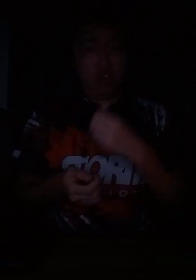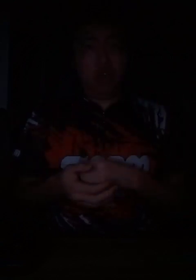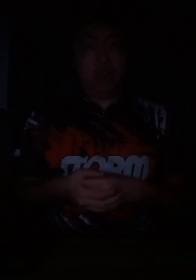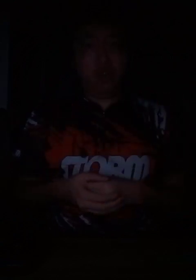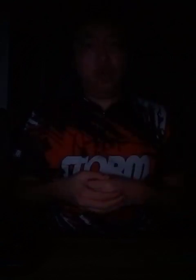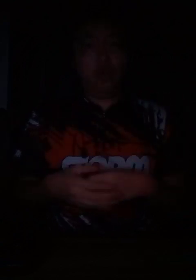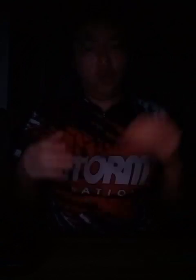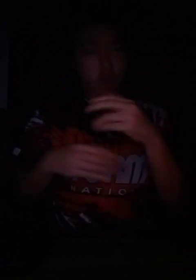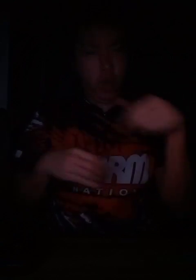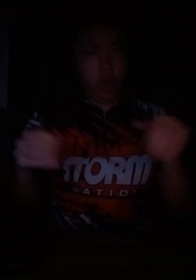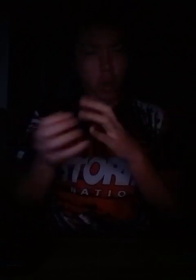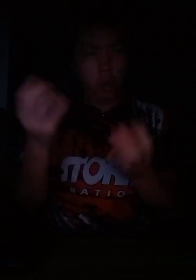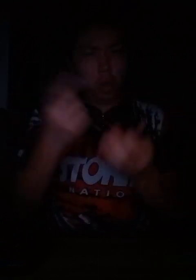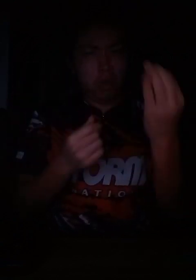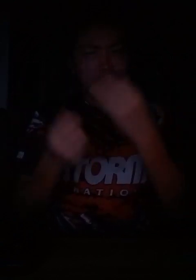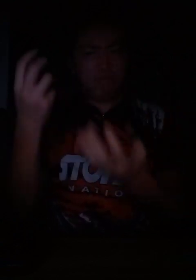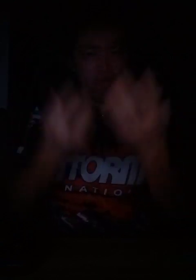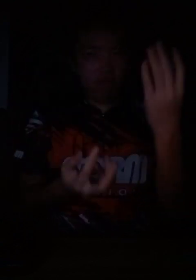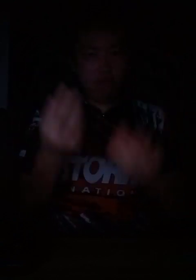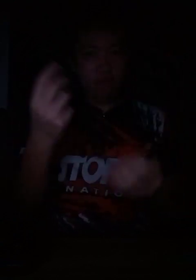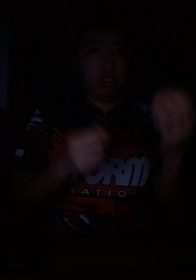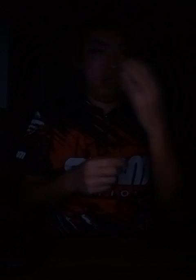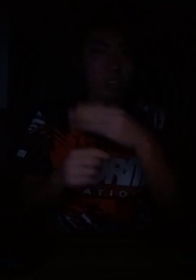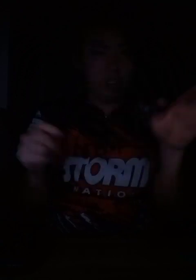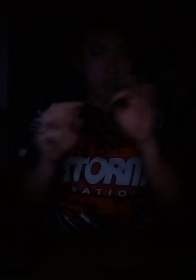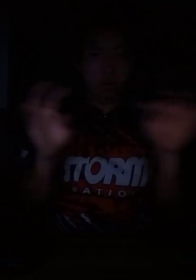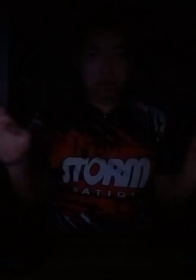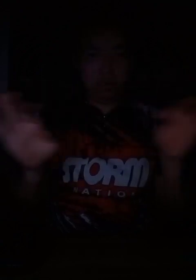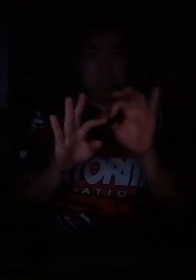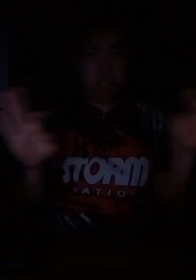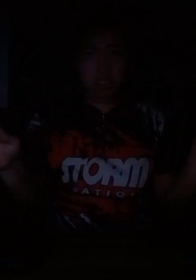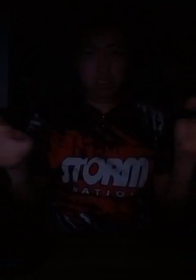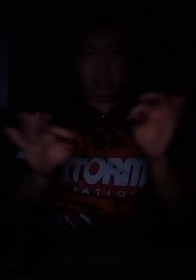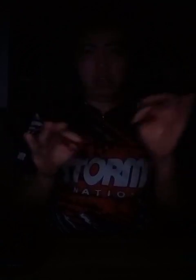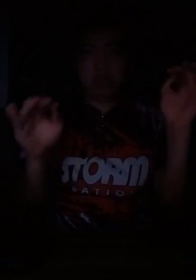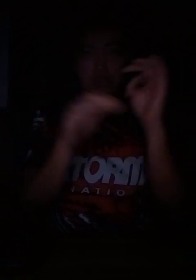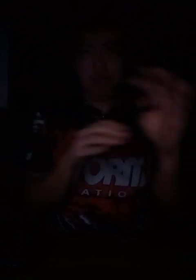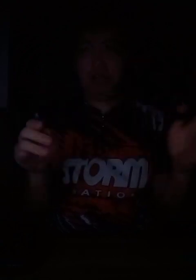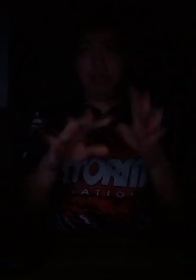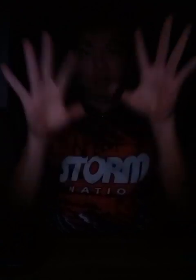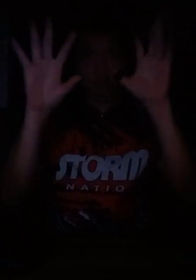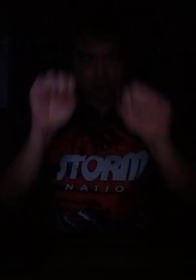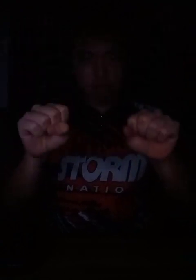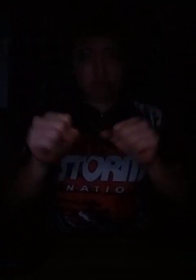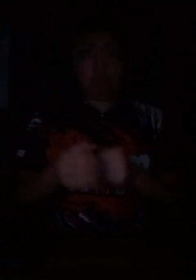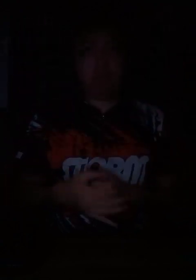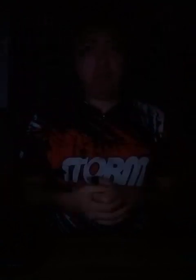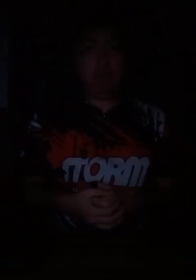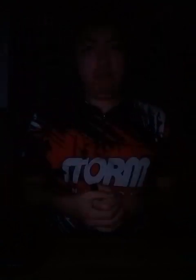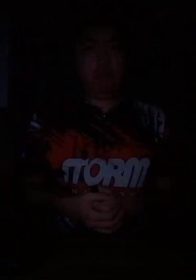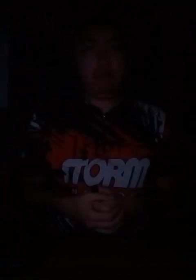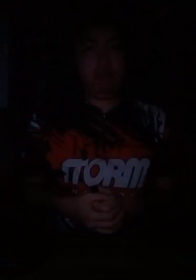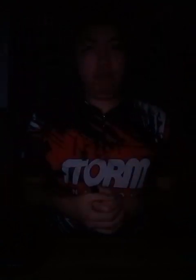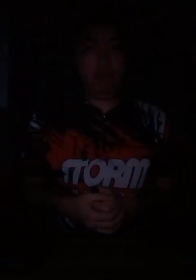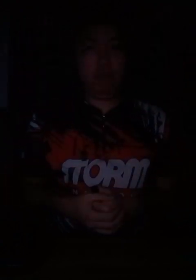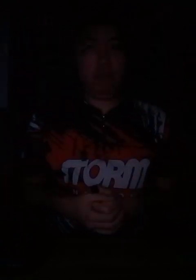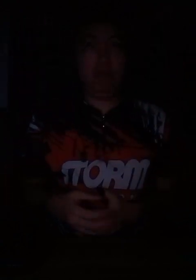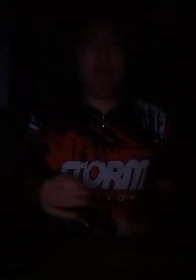화성의 필름 제조 공장에서 불이 나 벽공장과 뒷산까지 태운 뒤 가까스로 진화됐습니다. JTBC